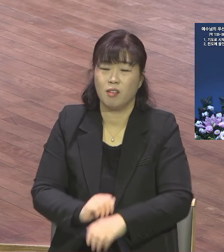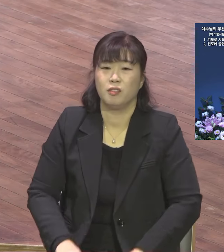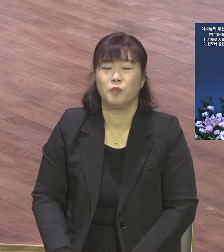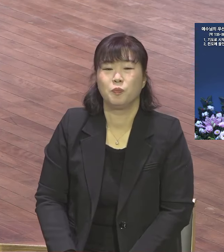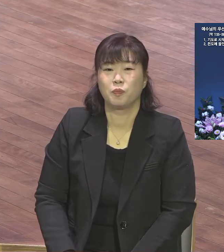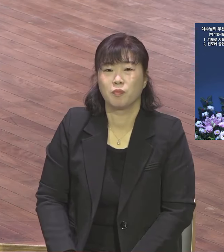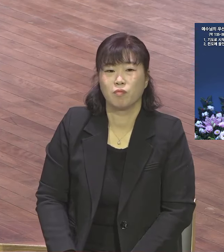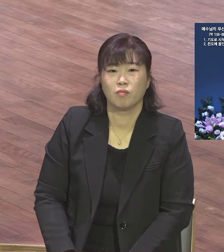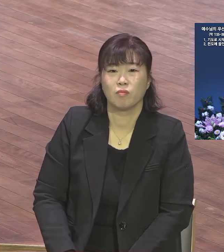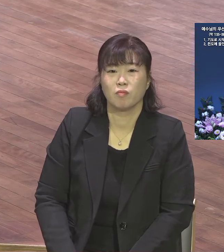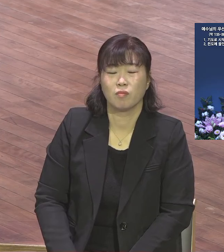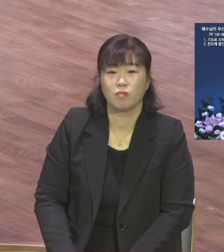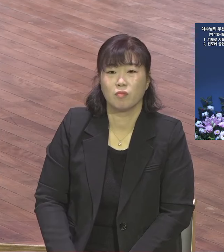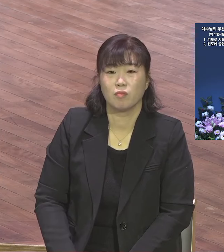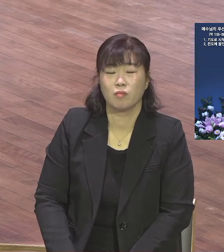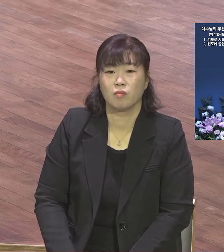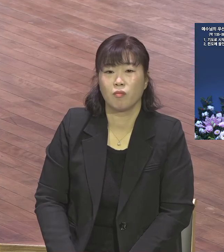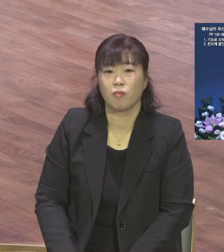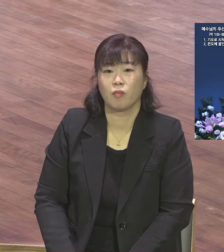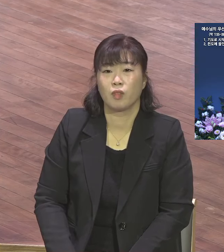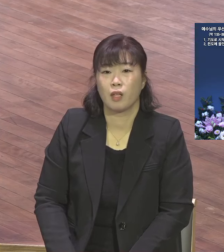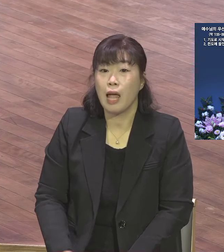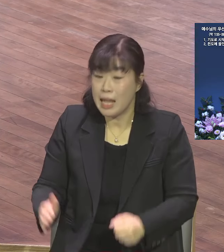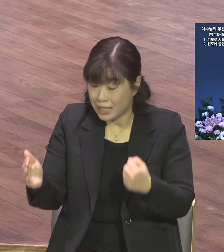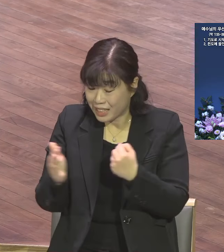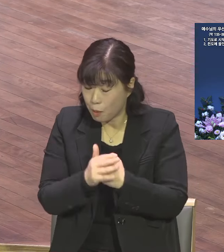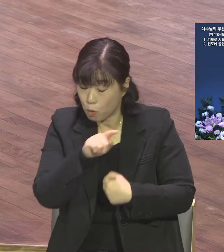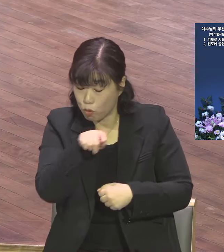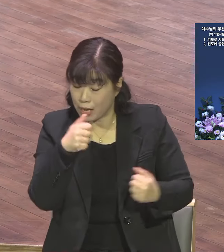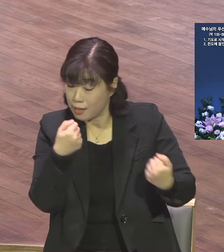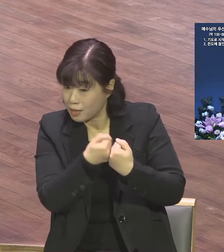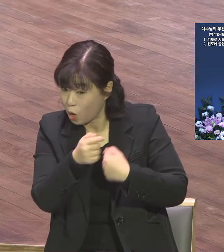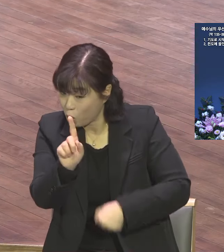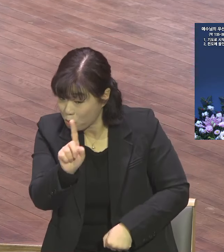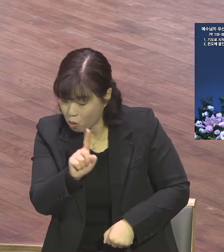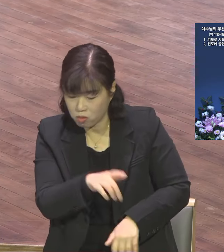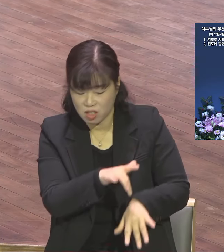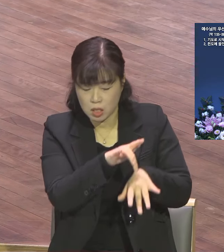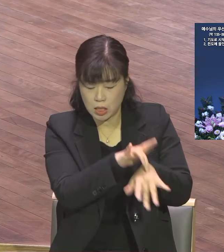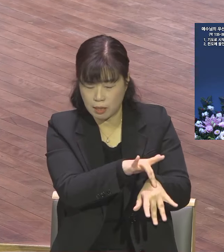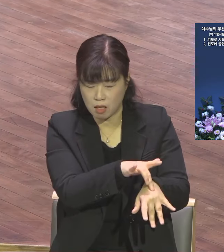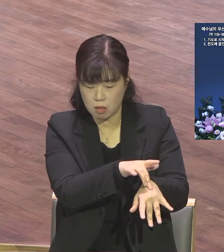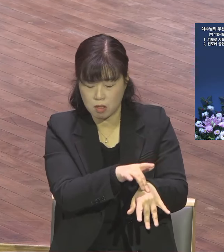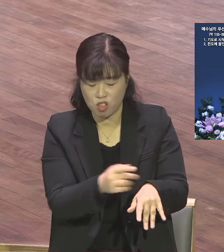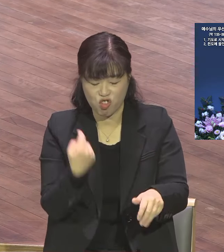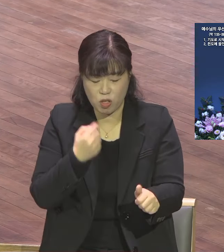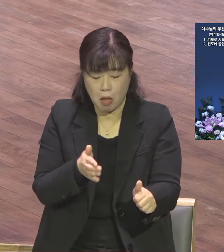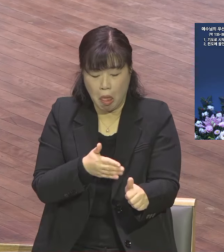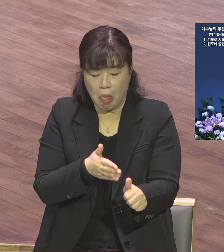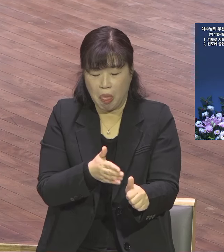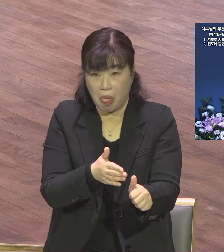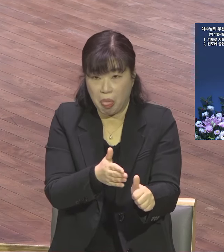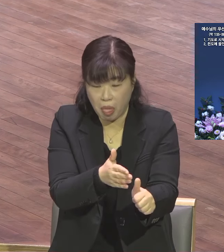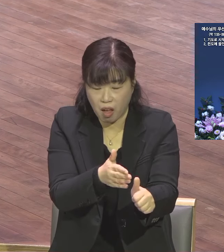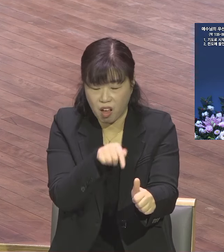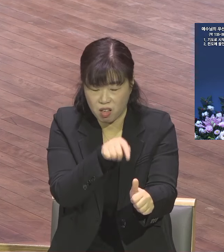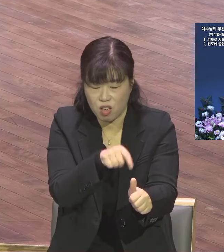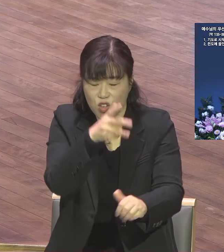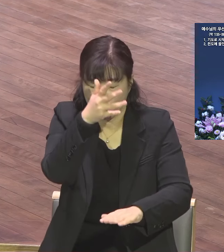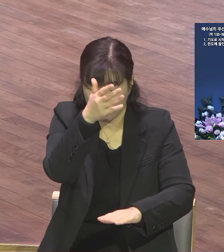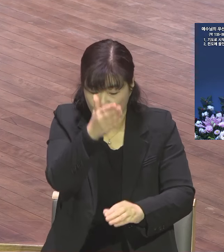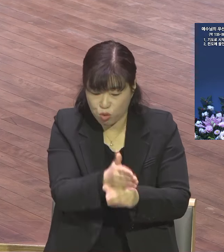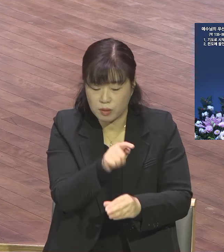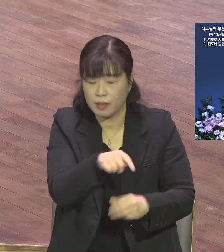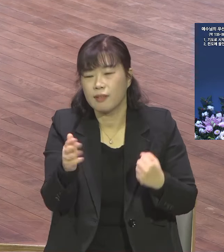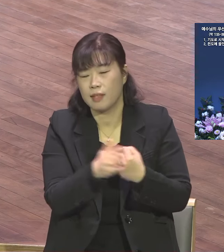있습니다. 그래서 우리 싸울 것은 혈기 아닙니다. 우리 싸울 것은 사단마귀와 싸워야 된다. 왜 전도 선거 교회 부흥 모시게